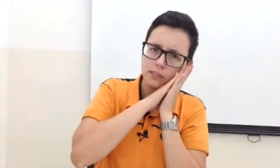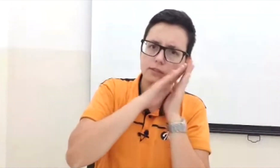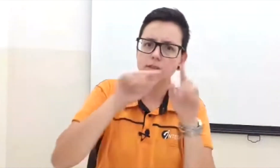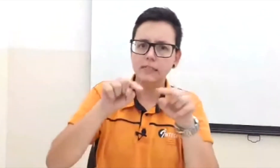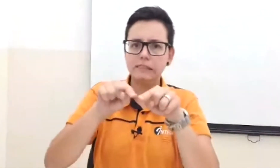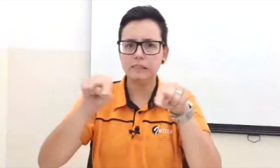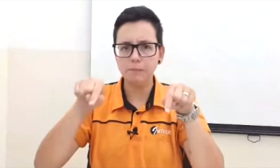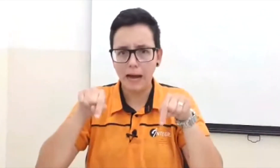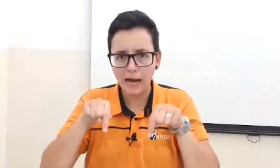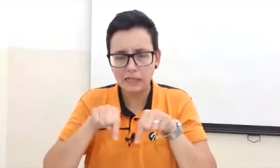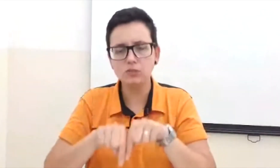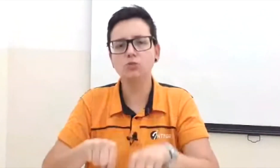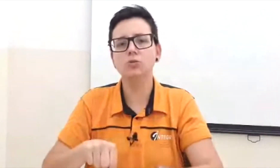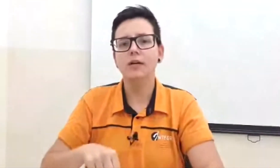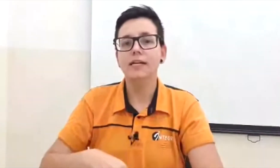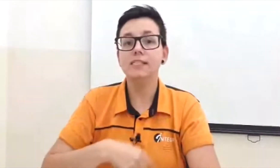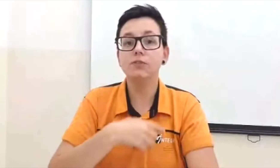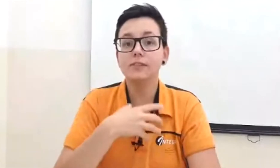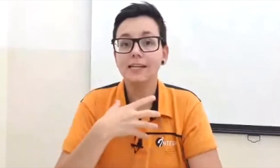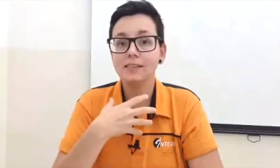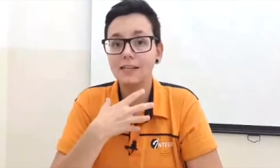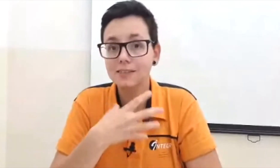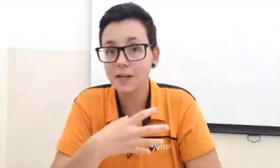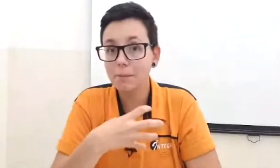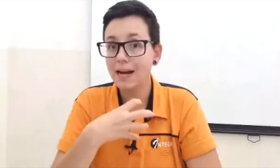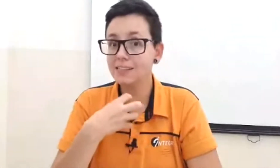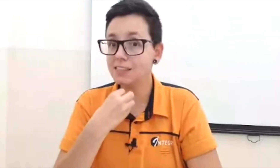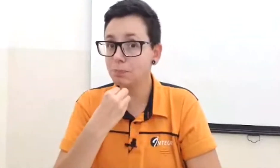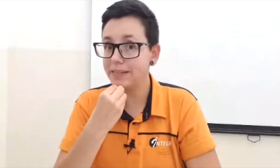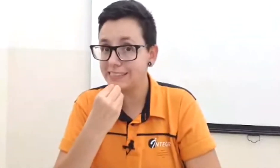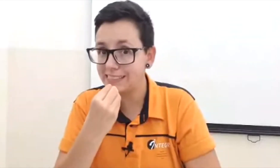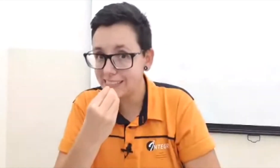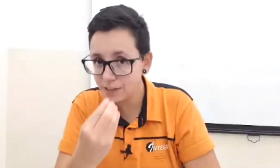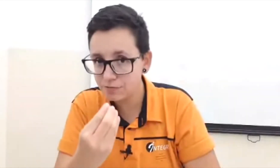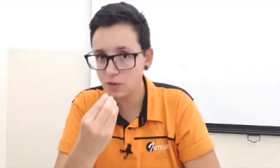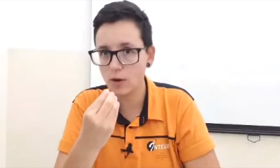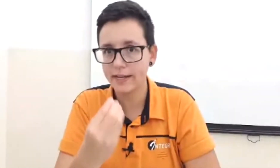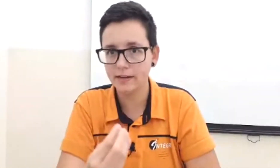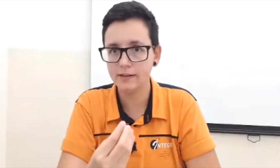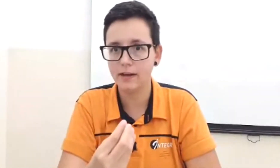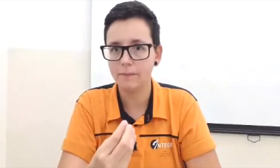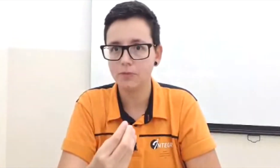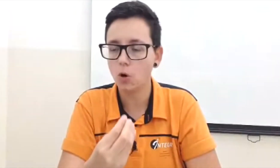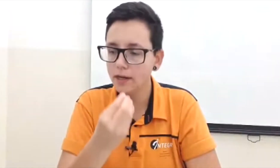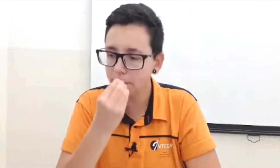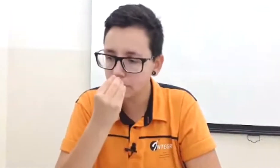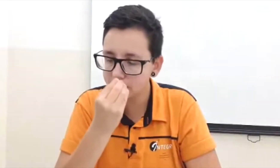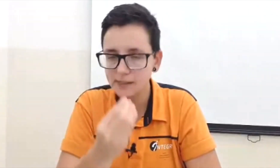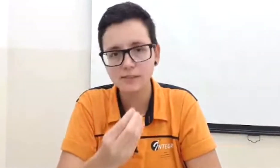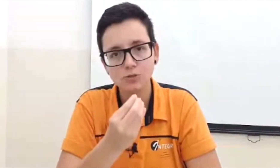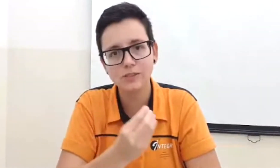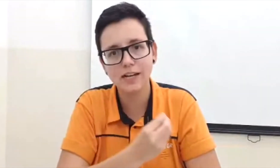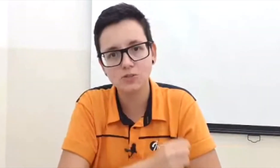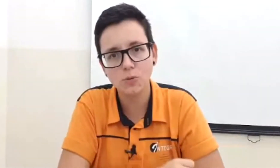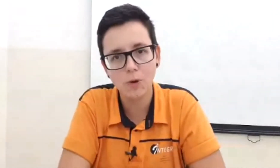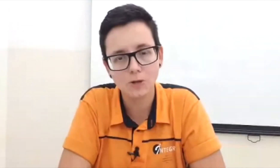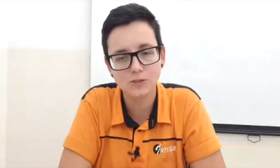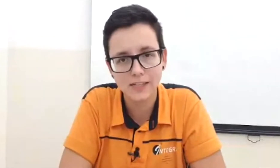dormir, espaço. E se você quiser ser mais específico ainda, olha a importância dos sinais compostos, hein,